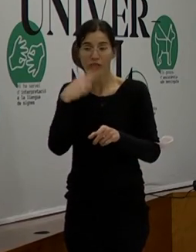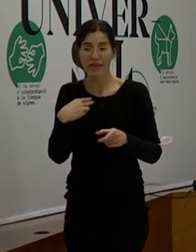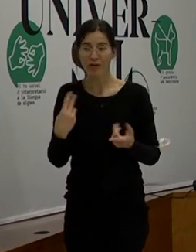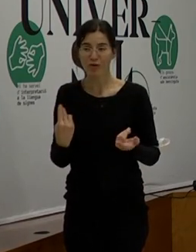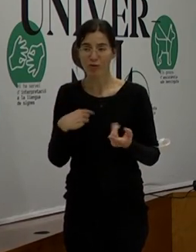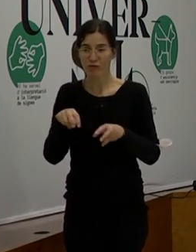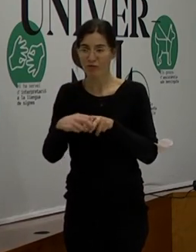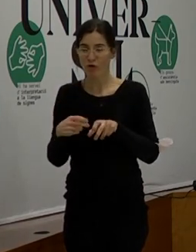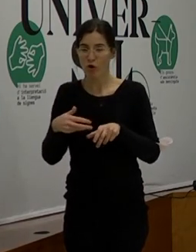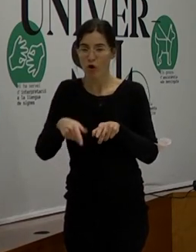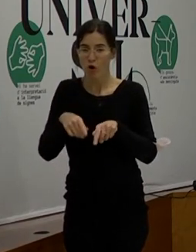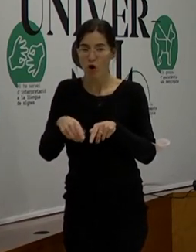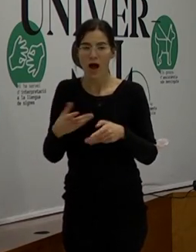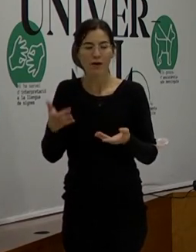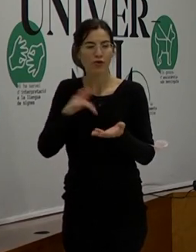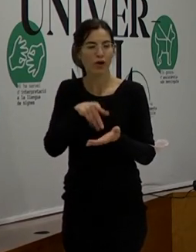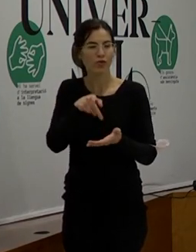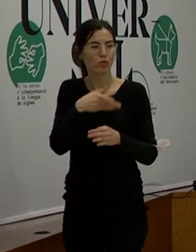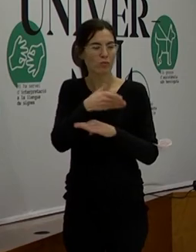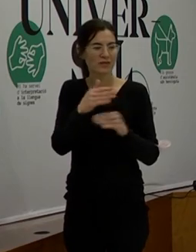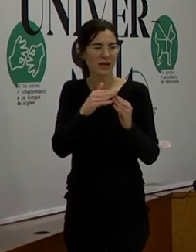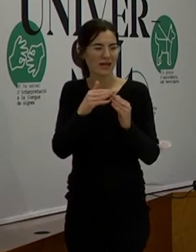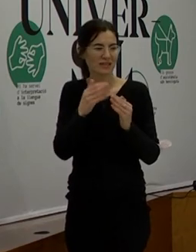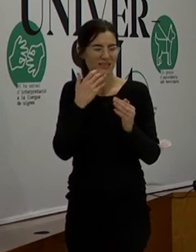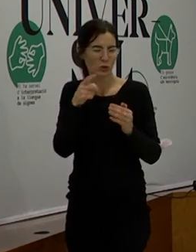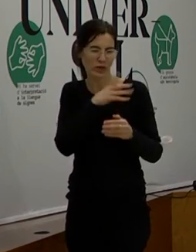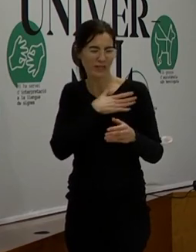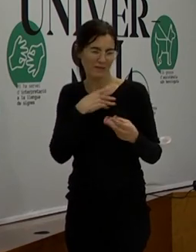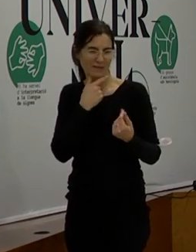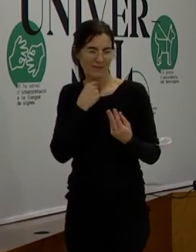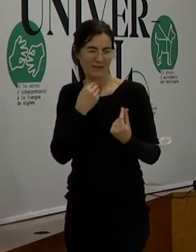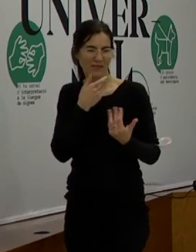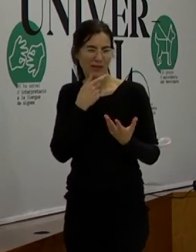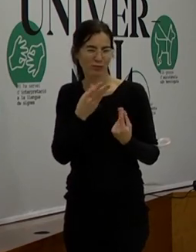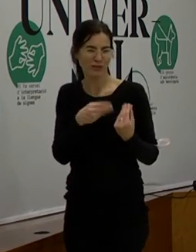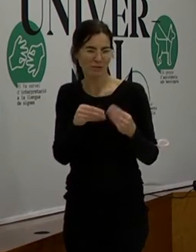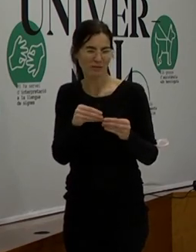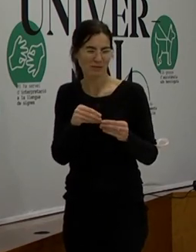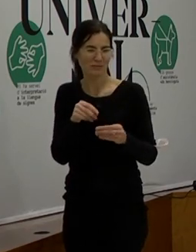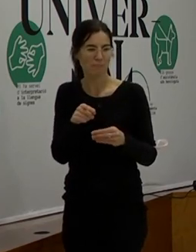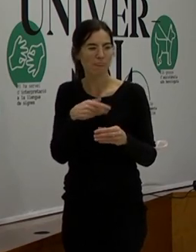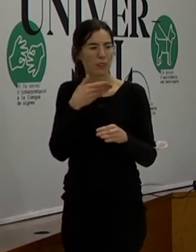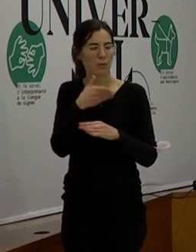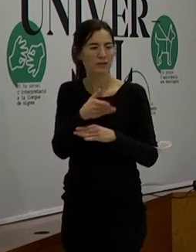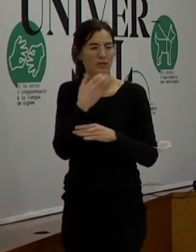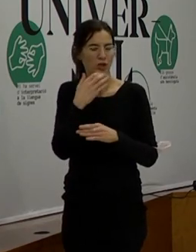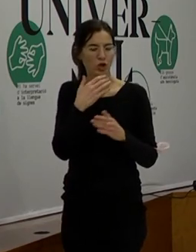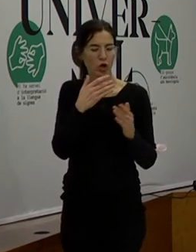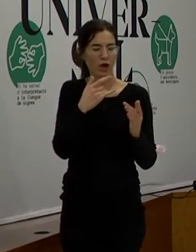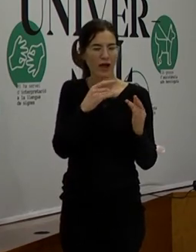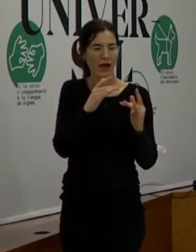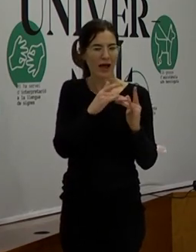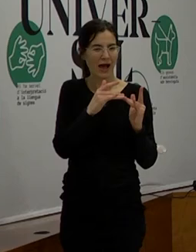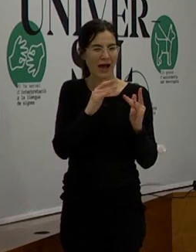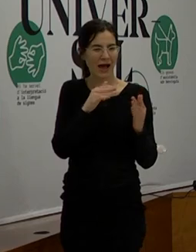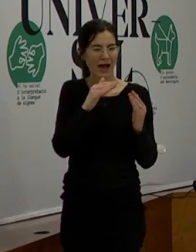fes de cojo. Ahora cuando vayas a casa, si quieres morbo, te vas no de la habitación al baño, que ya